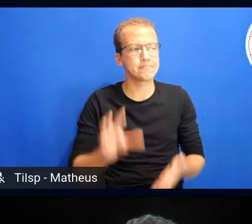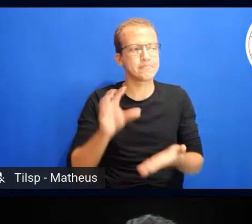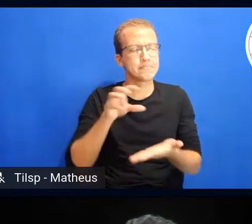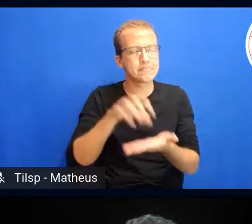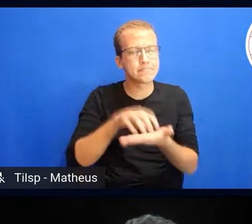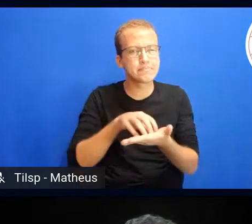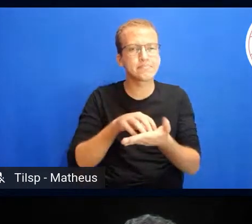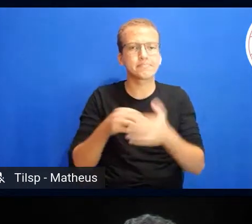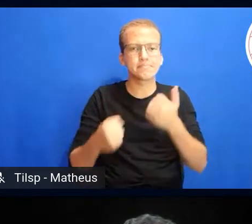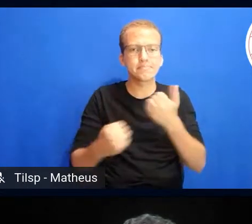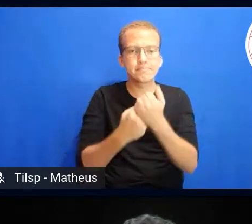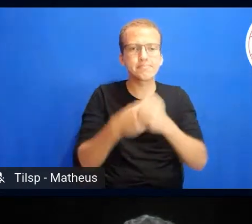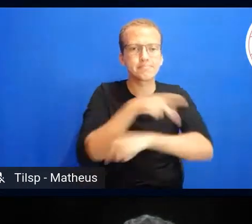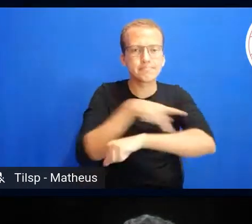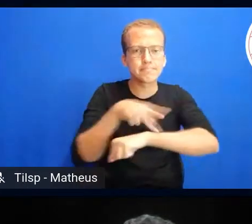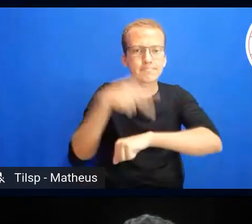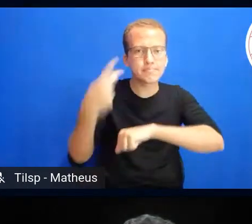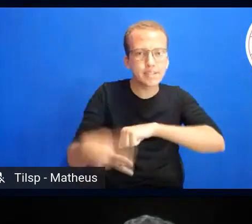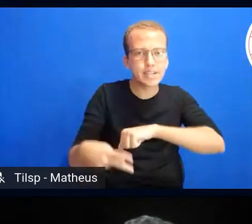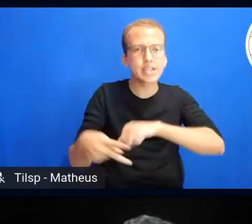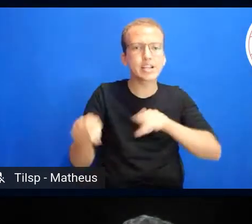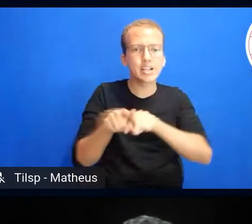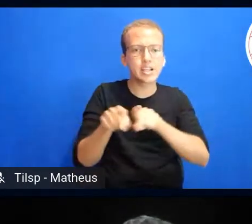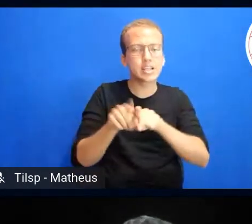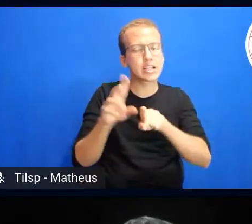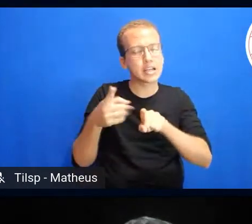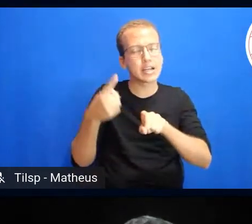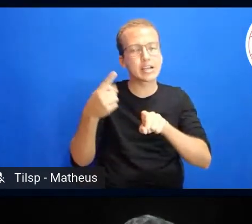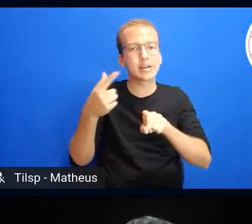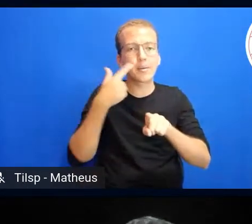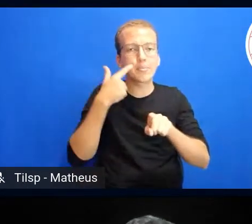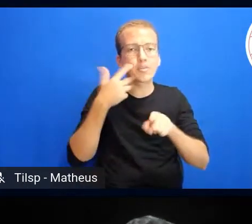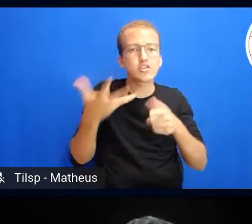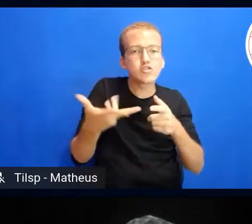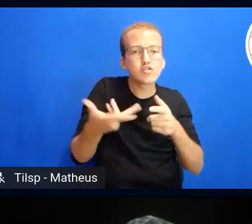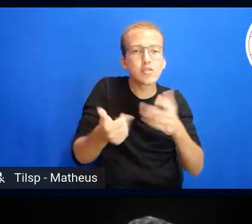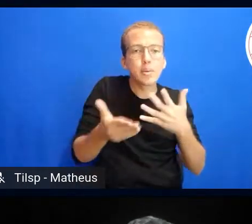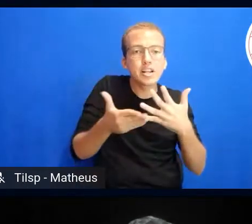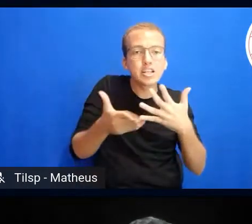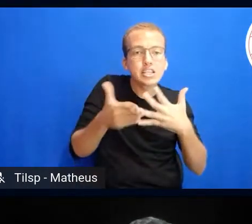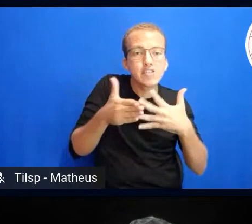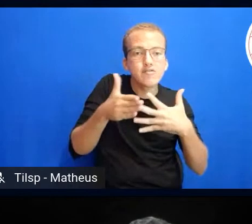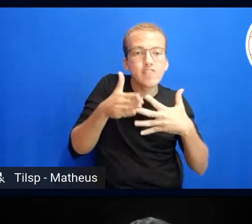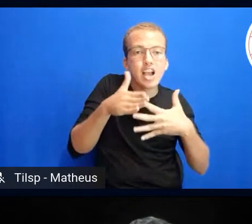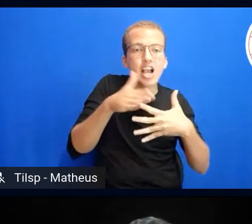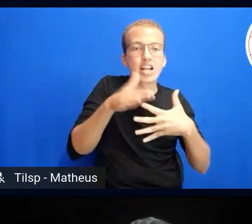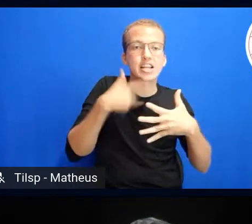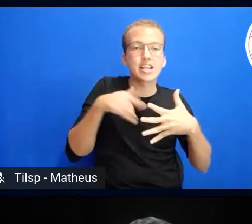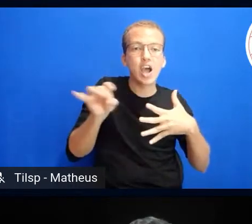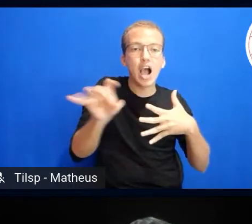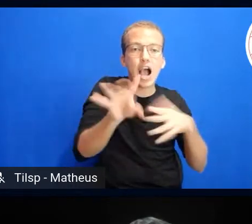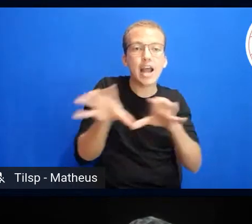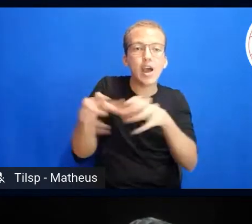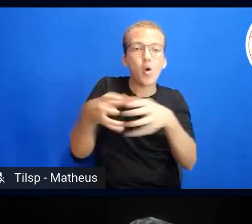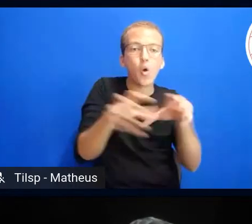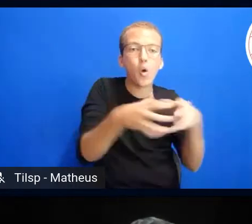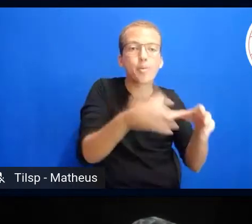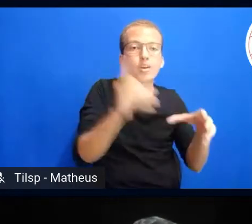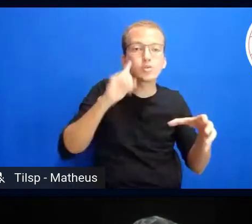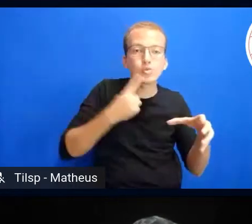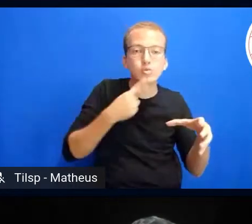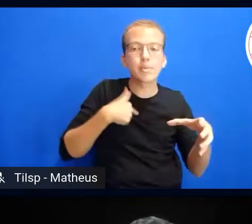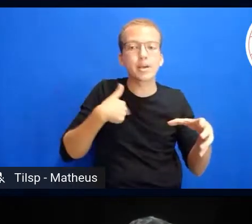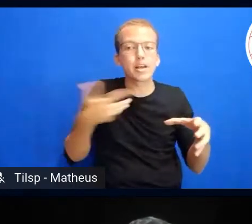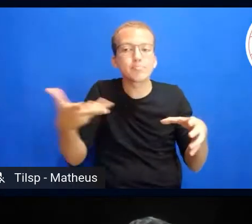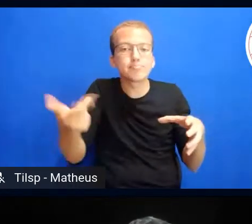Então, os surdos são organizados em grupos eh por nível de proficiência. E a a minha pesquisa, eu justamente iria trabalhar com